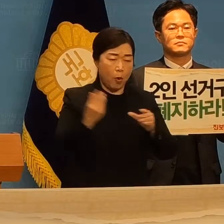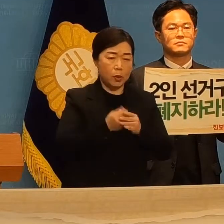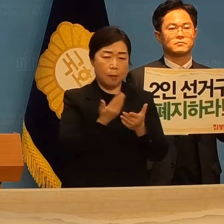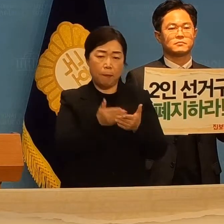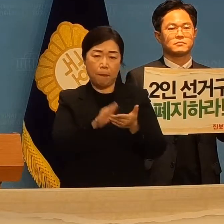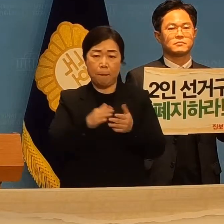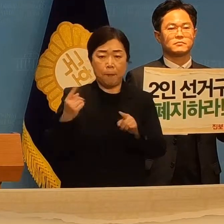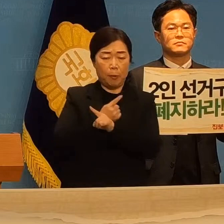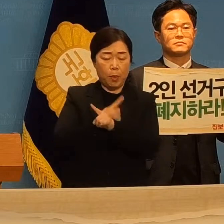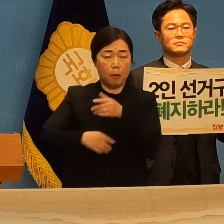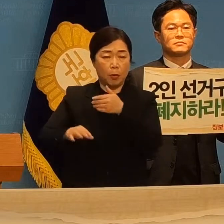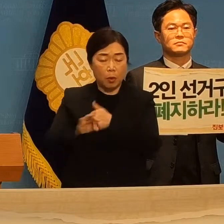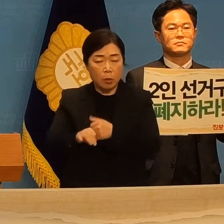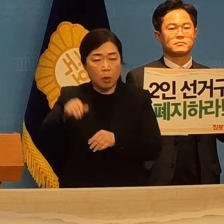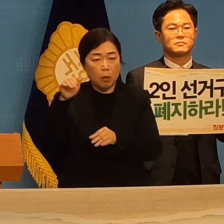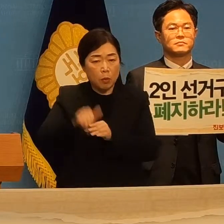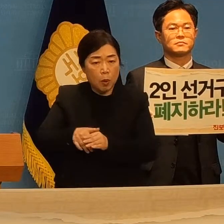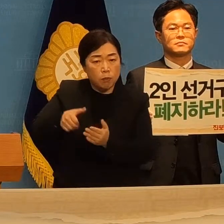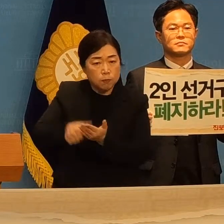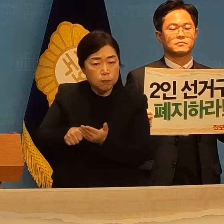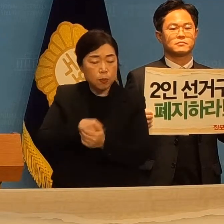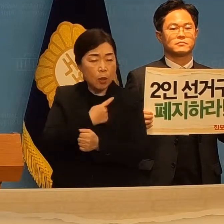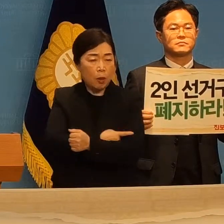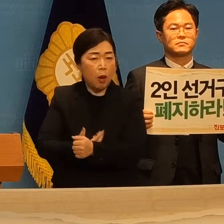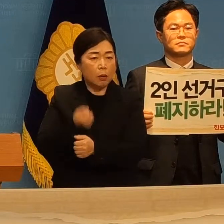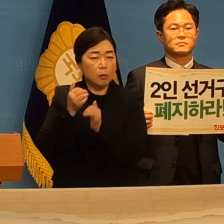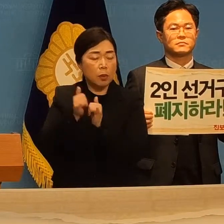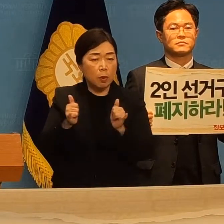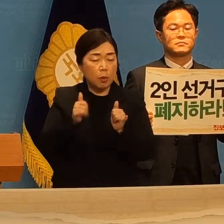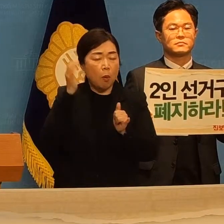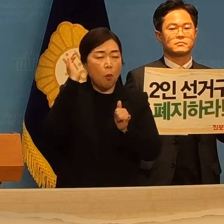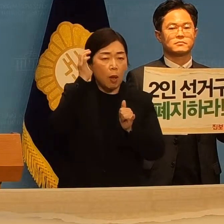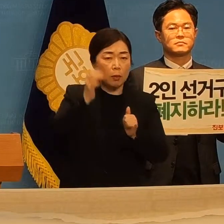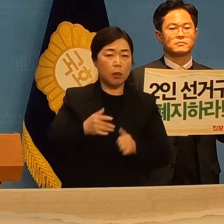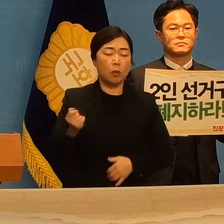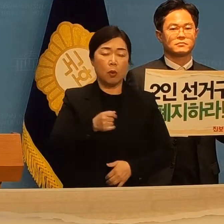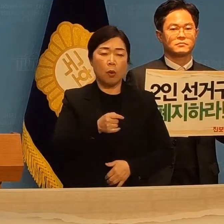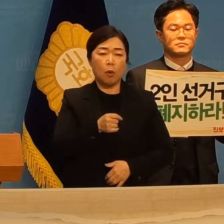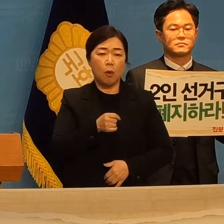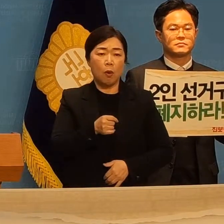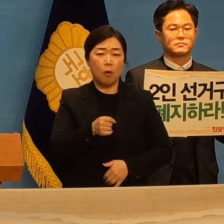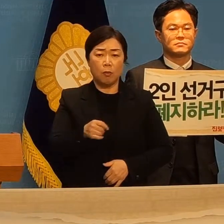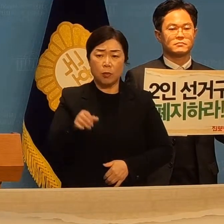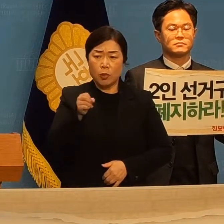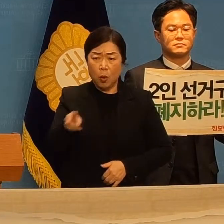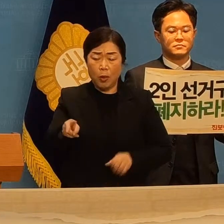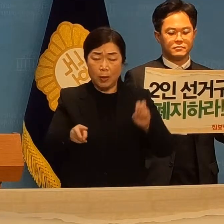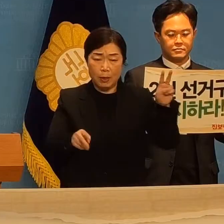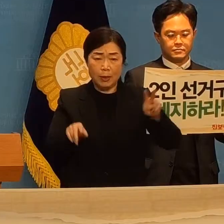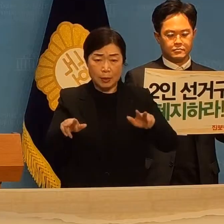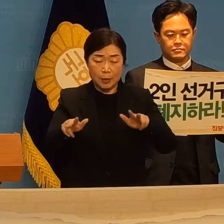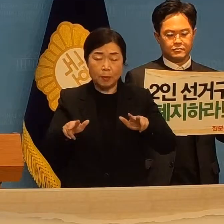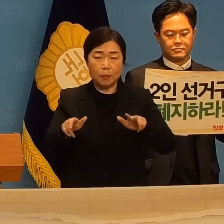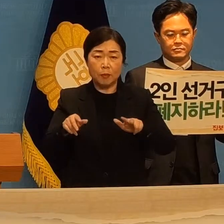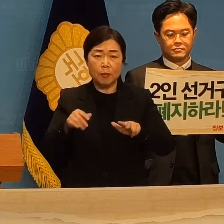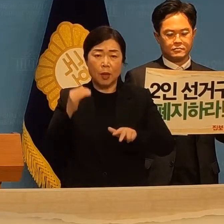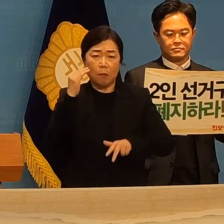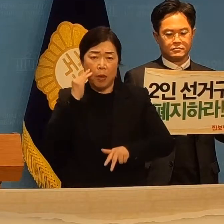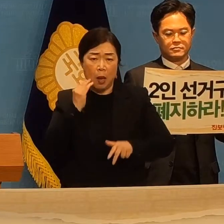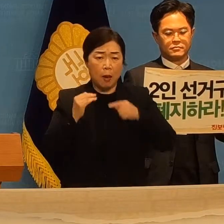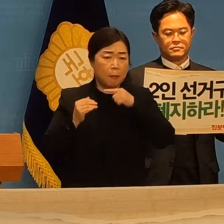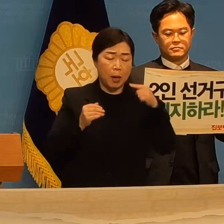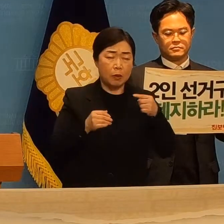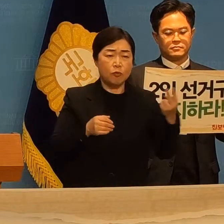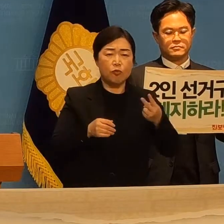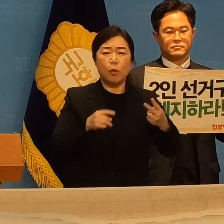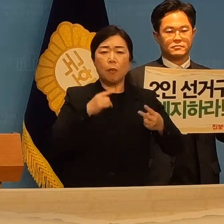변경한다면 유권자의 혼란과 소수정당 배제 논란을 불러와 민주주의 역행이라는 비판을 면하기 어려울